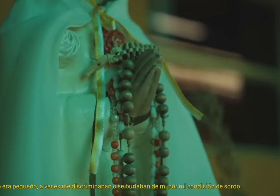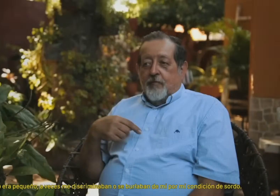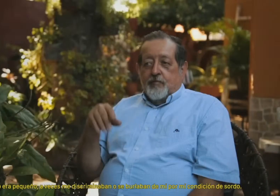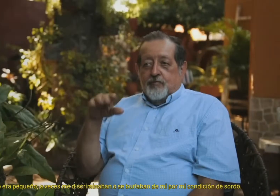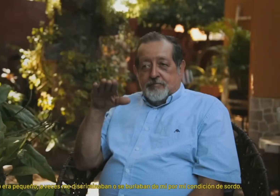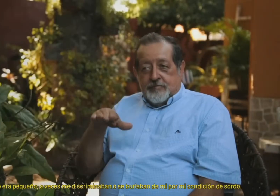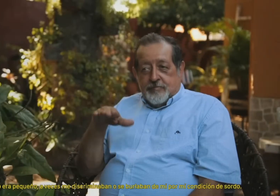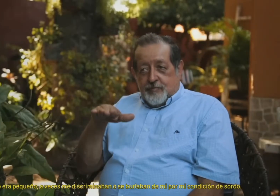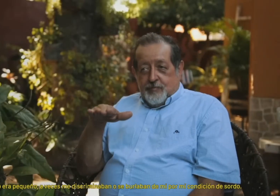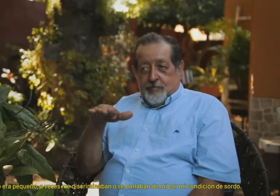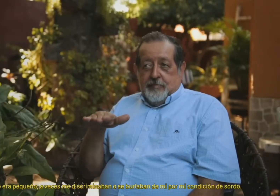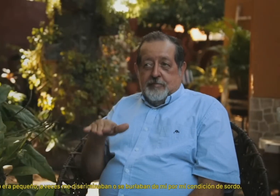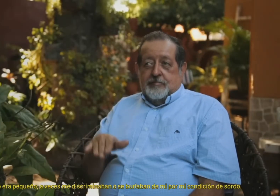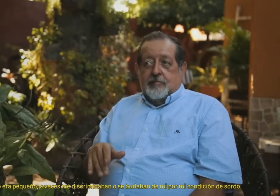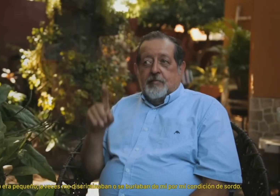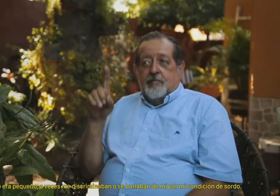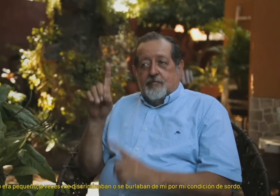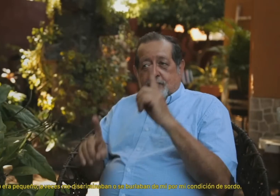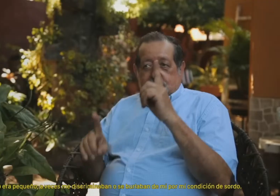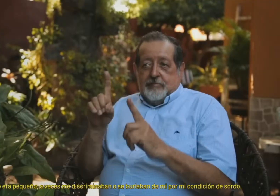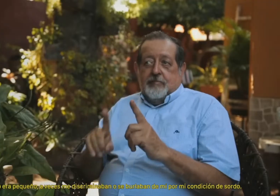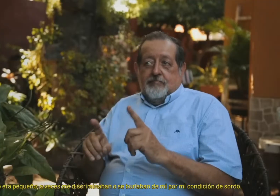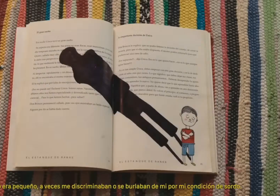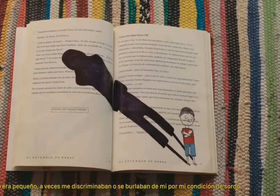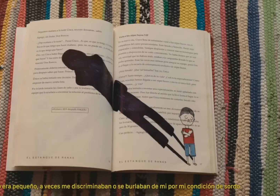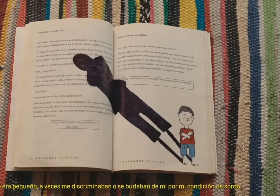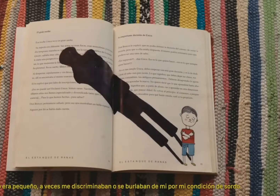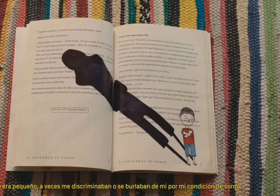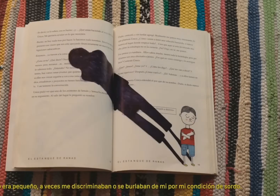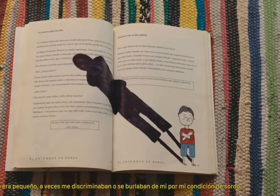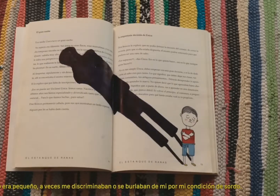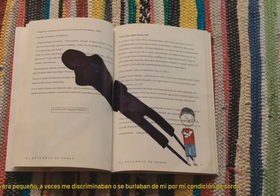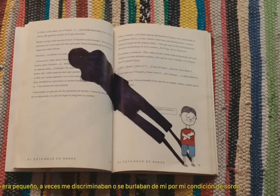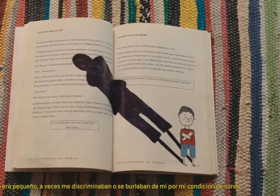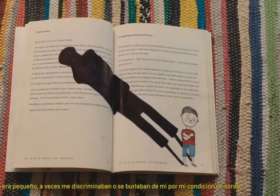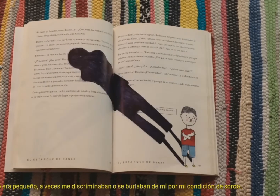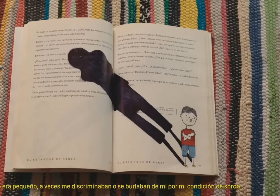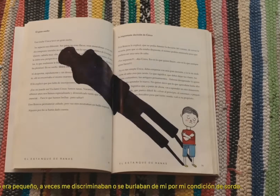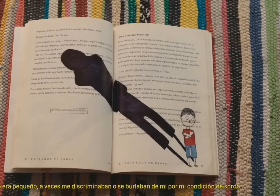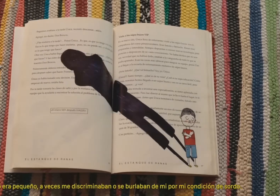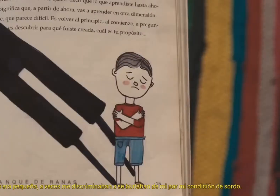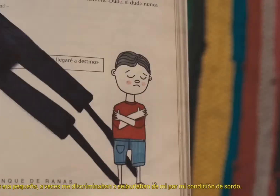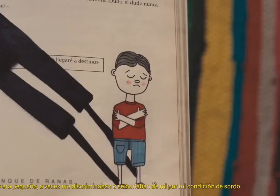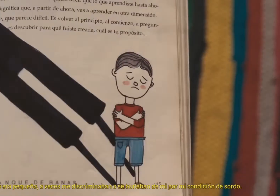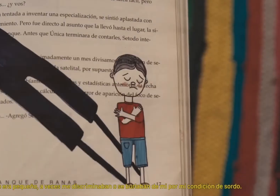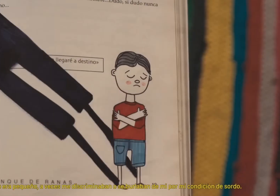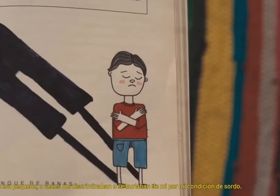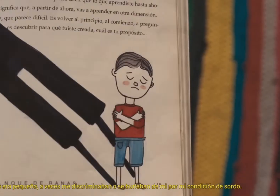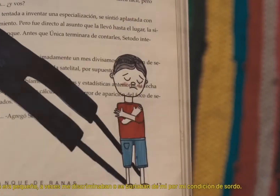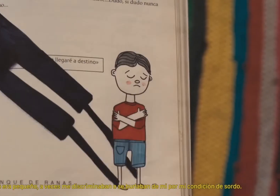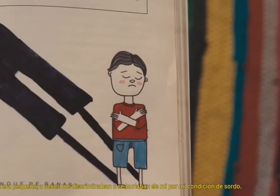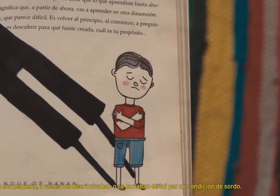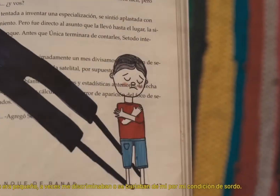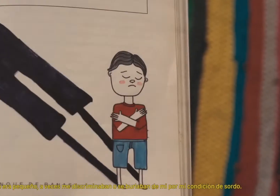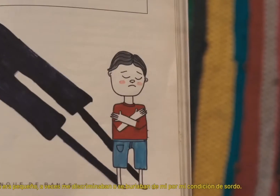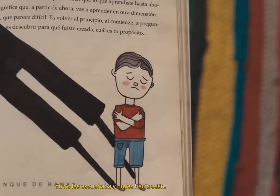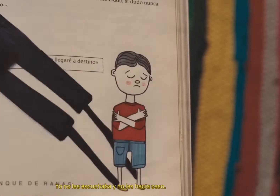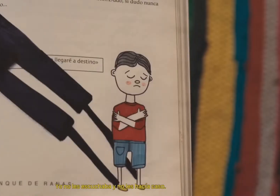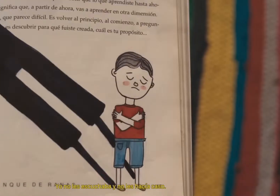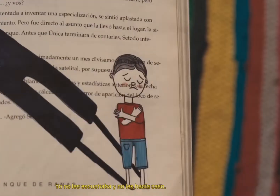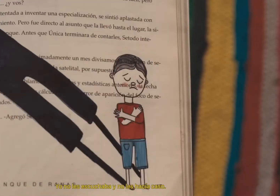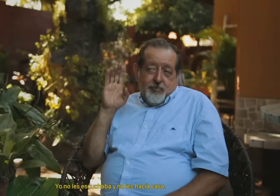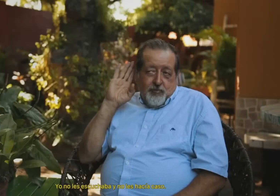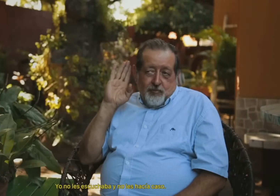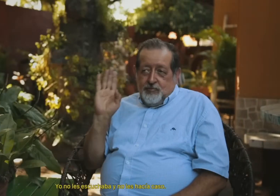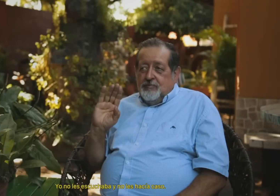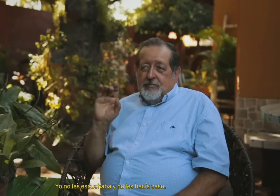Cuando era pequeño, a veces me discriminaban o se burlaban de mí por mi condición de sordo. Yo no